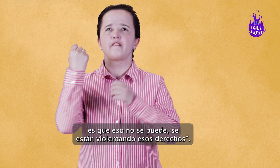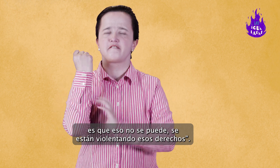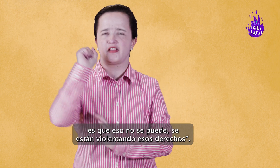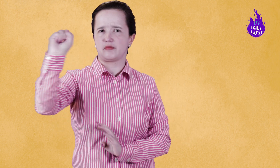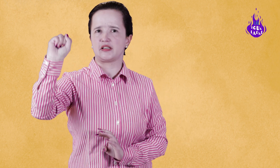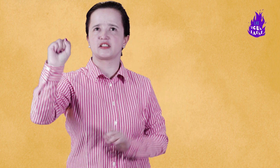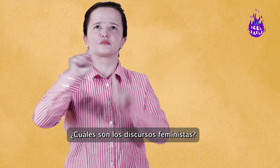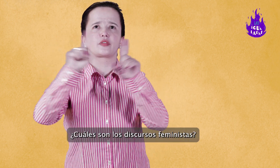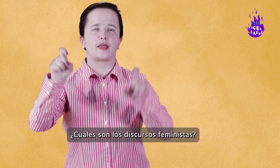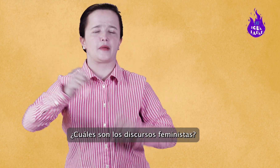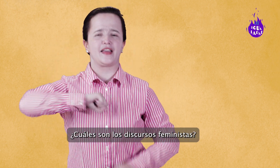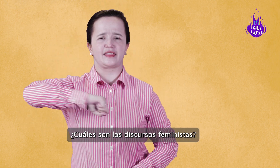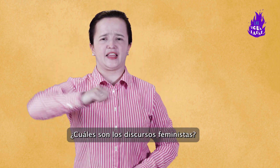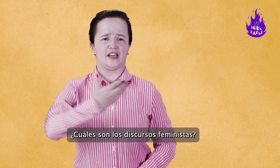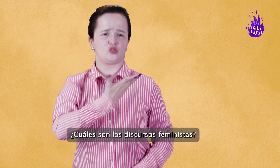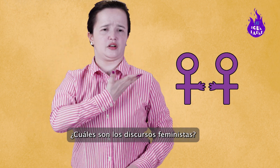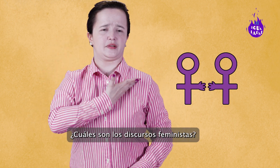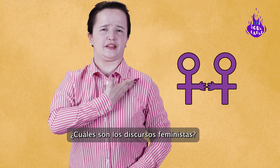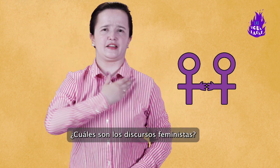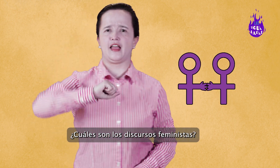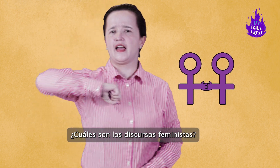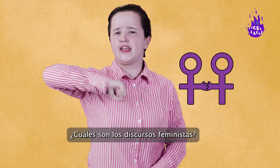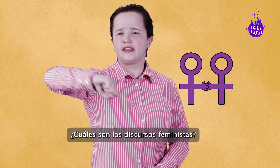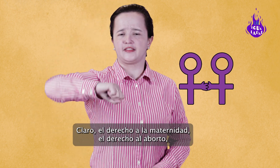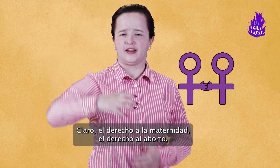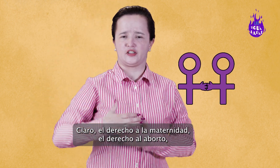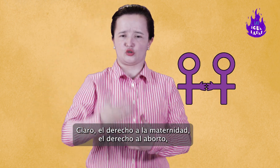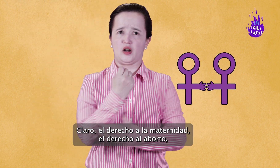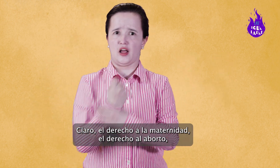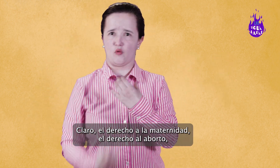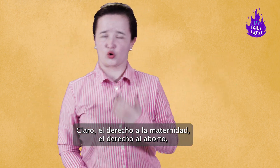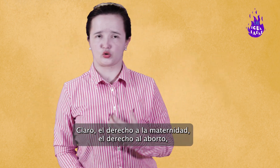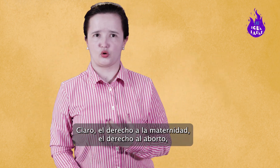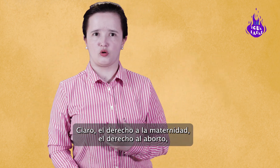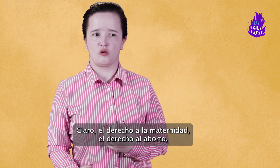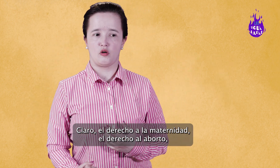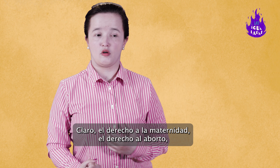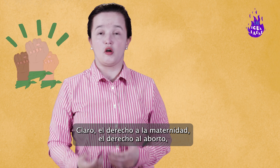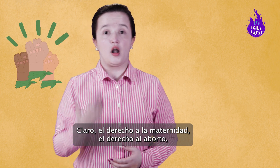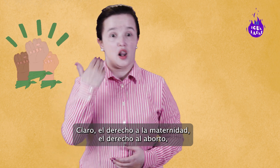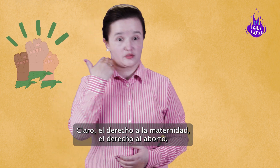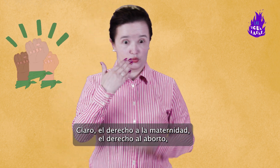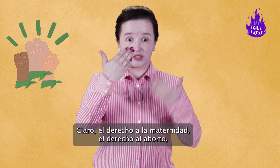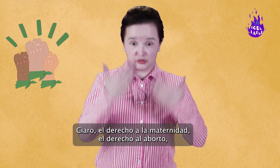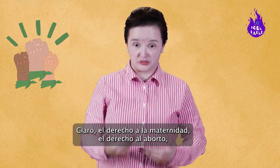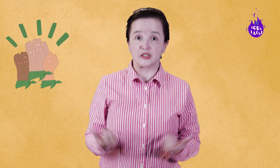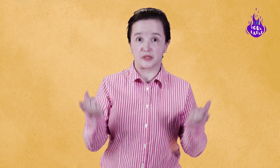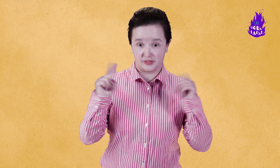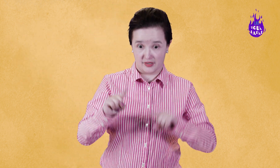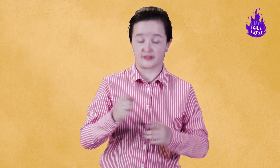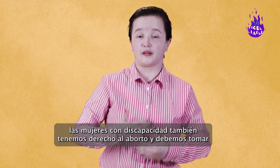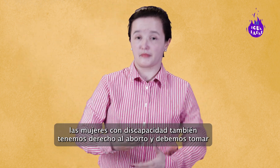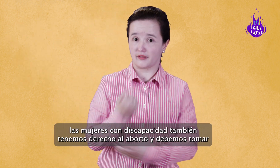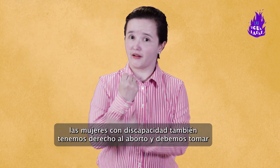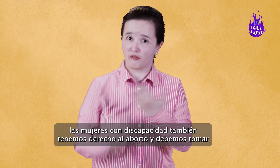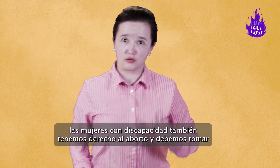derechos. ¿Cuáles son los discursos feministas? Claro, el derecho a la maternidad, el derecho al aborto. Las mujeres con